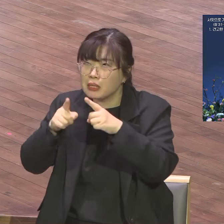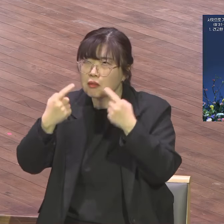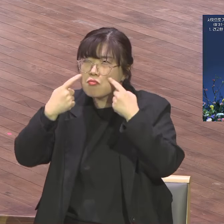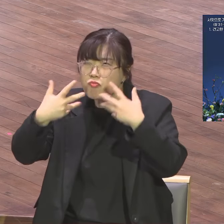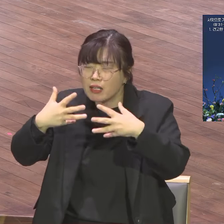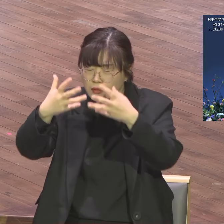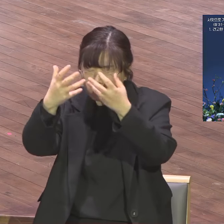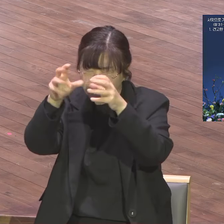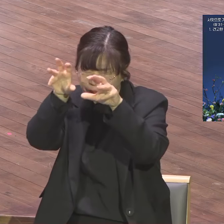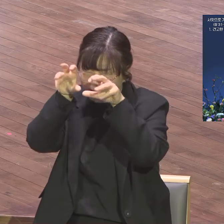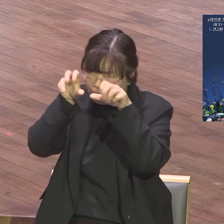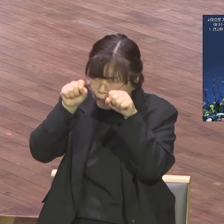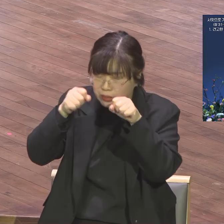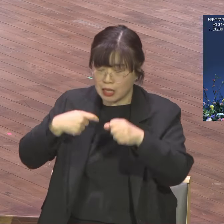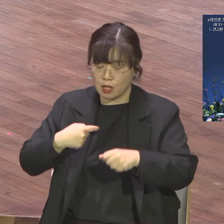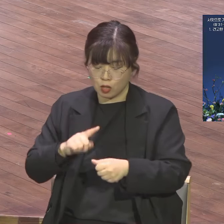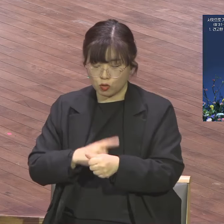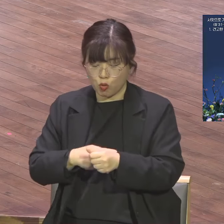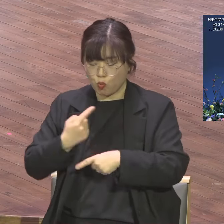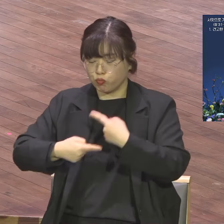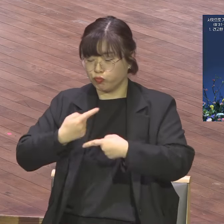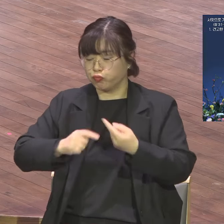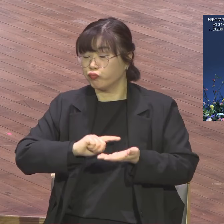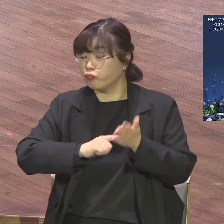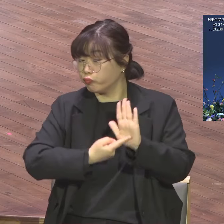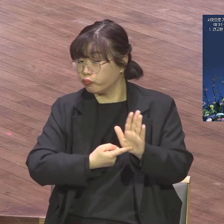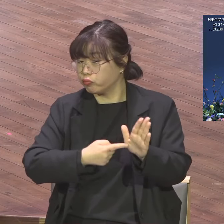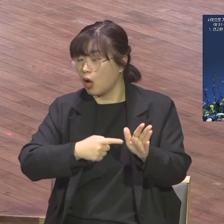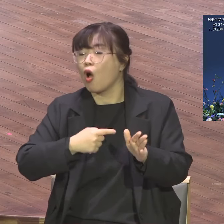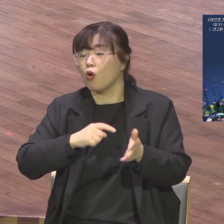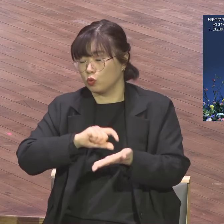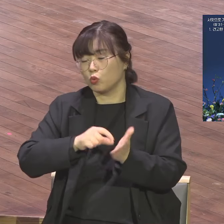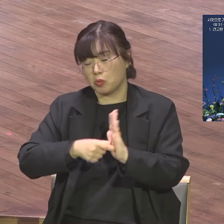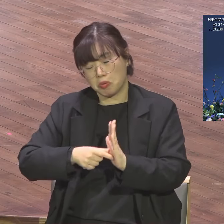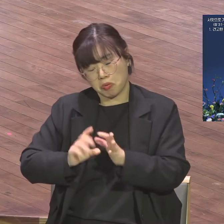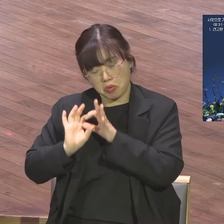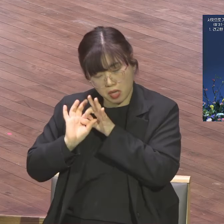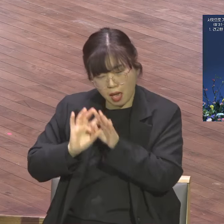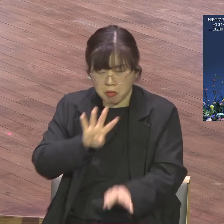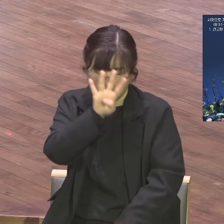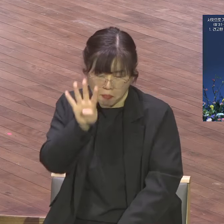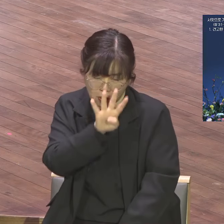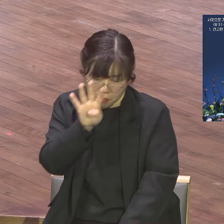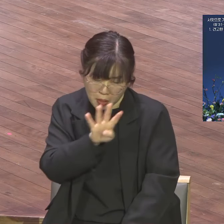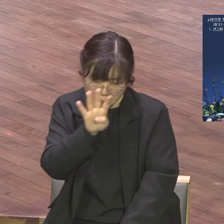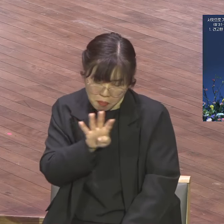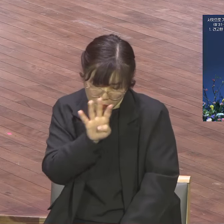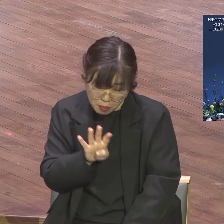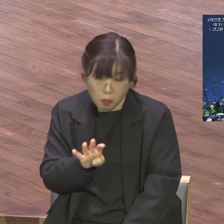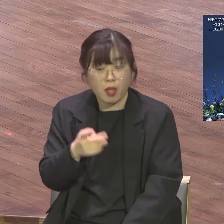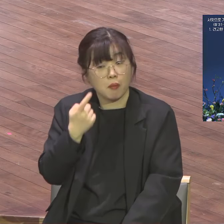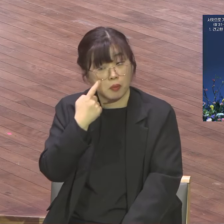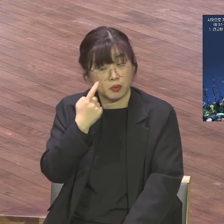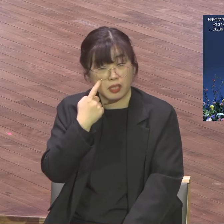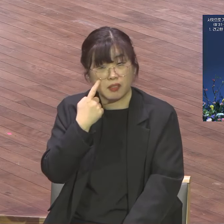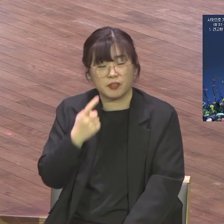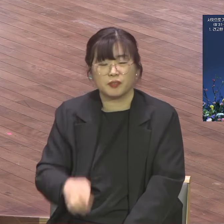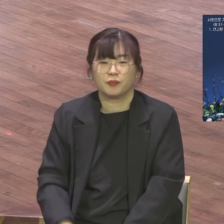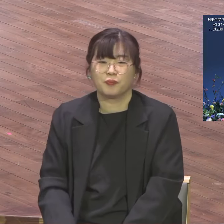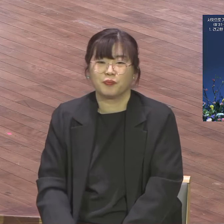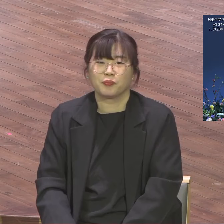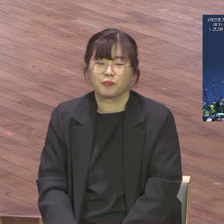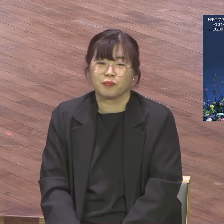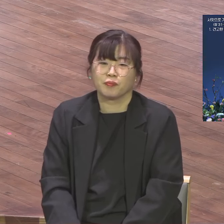그 성경 말씀이에요. 내가 잔소리 하는 게 아니에요. 내 말 아니라니까요. 이게 무슨 말입니까? 한마디로 언약 중심의